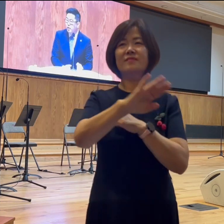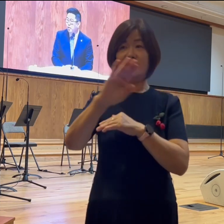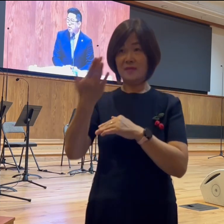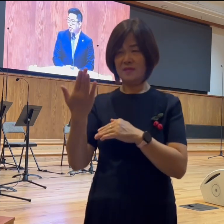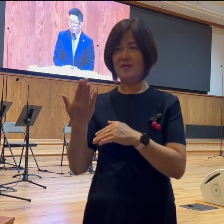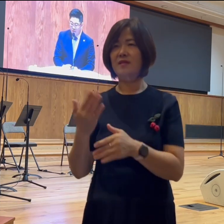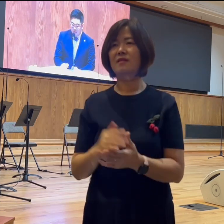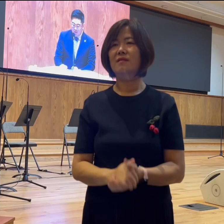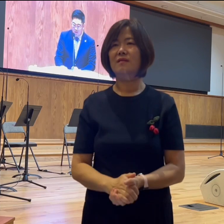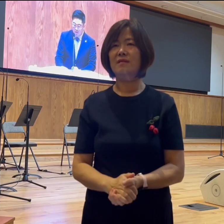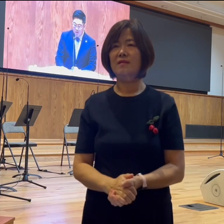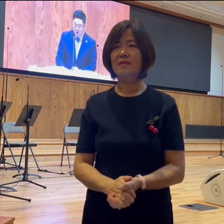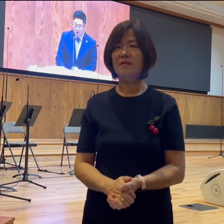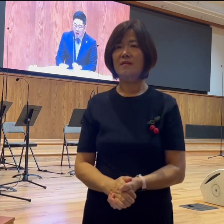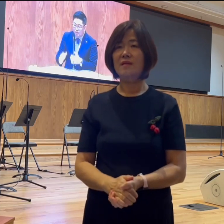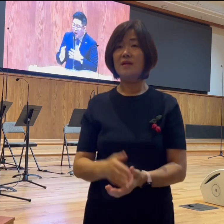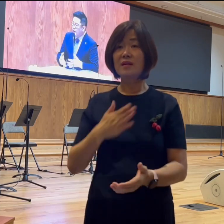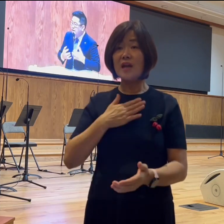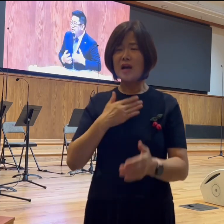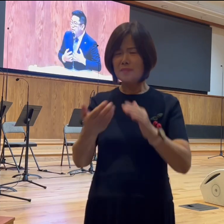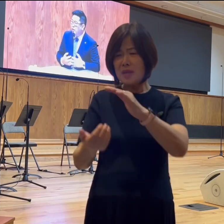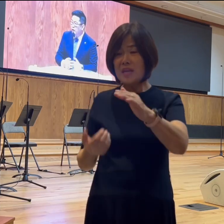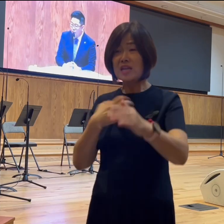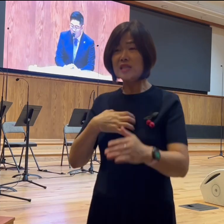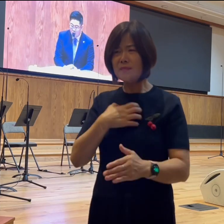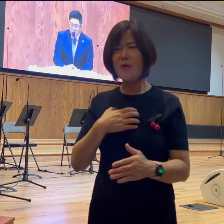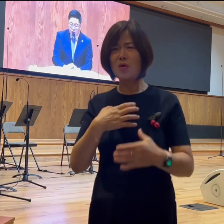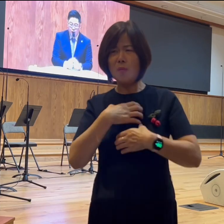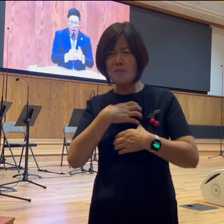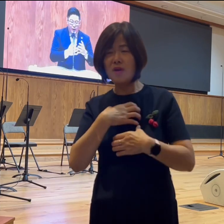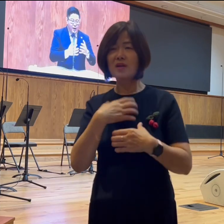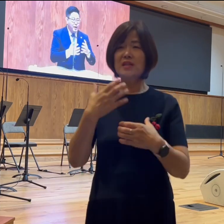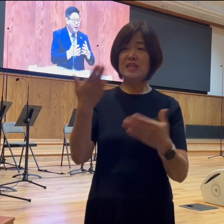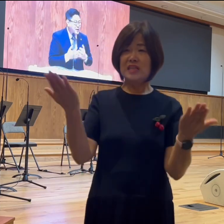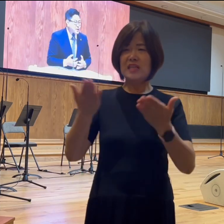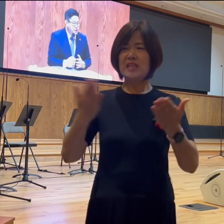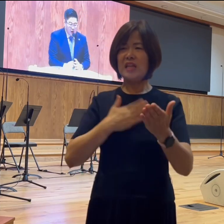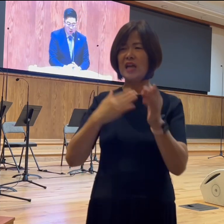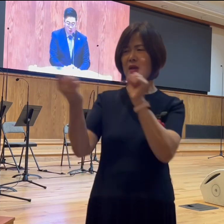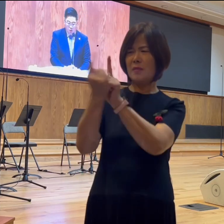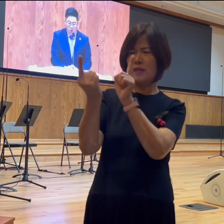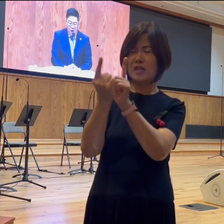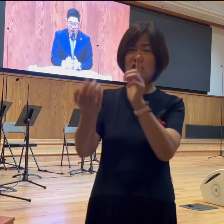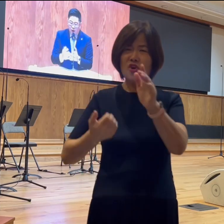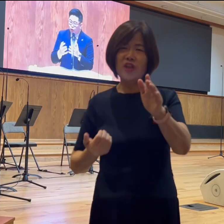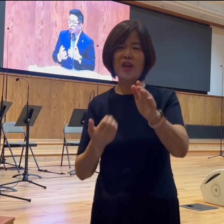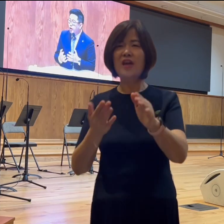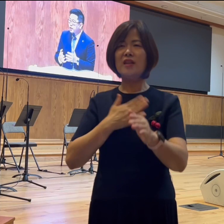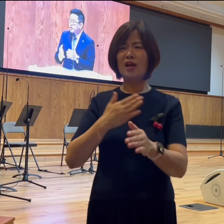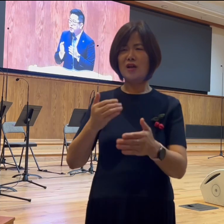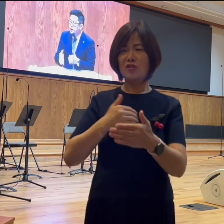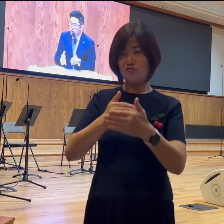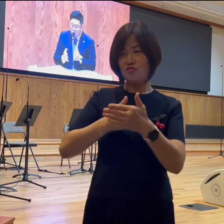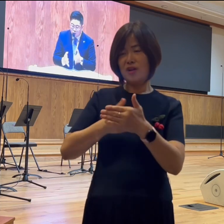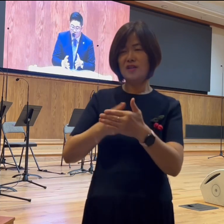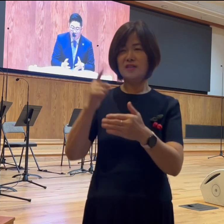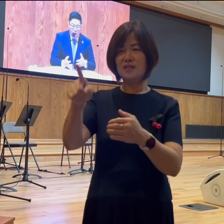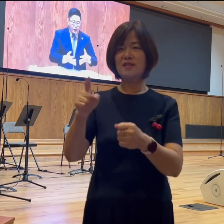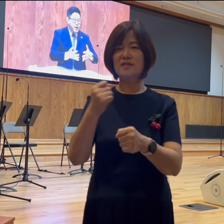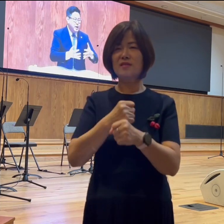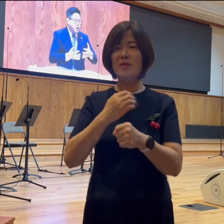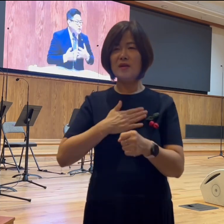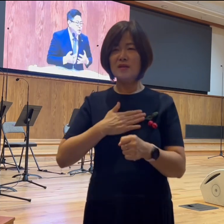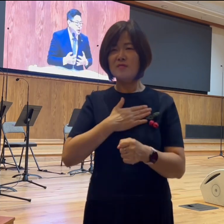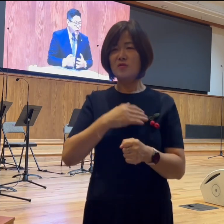거예요. 내가 미리 근심하고 염려하는 일이 나에게 닥치지 않도록, 내가 두려워하는 그 스트레스 요소가